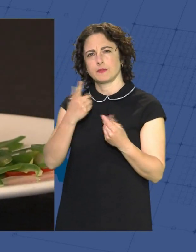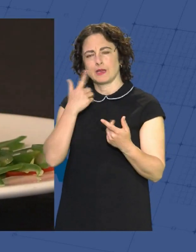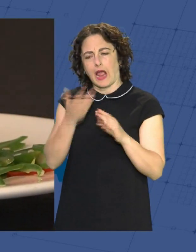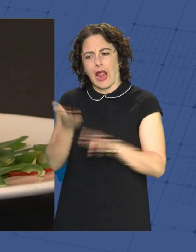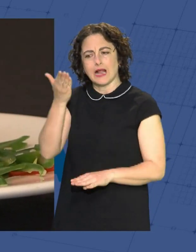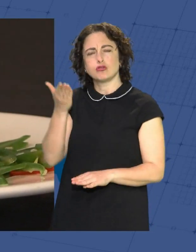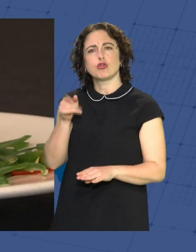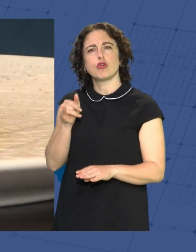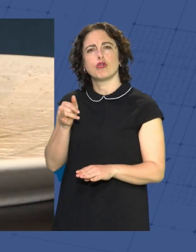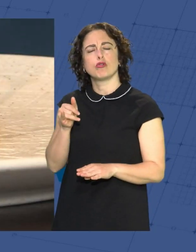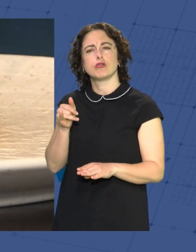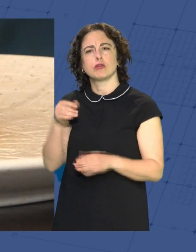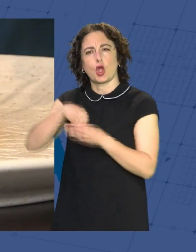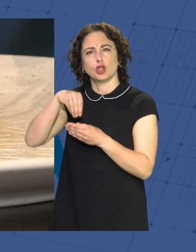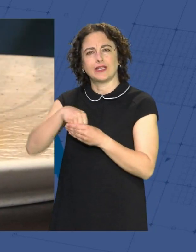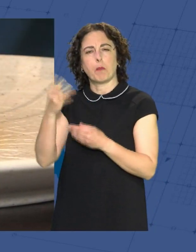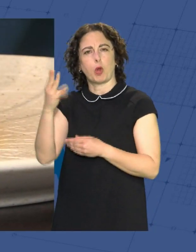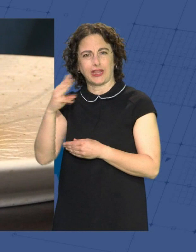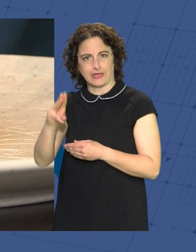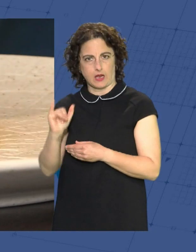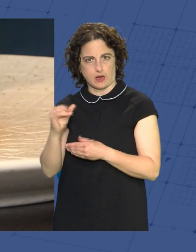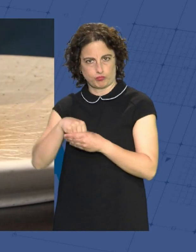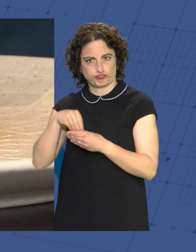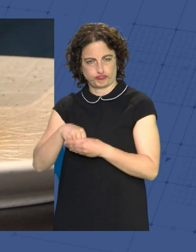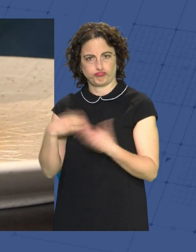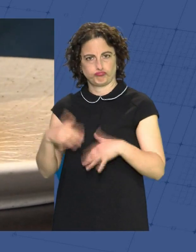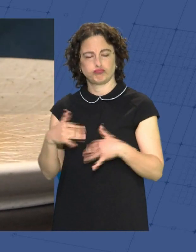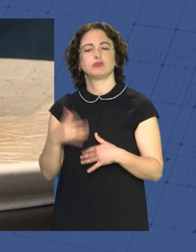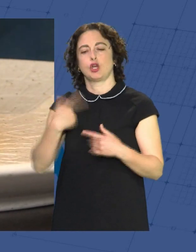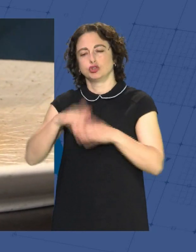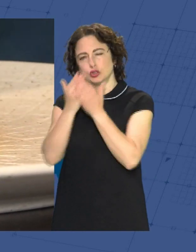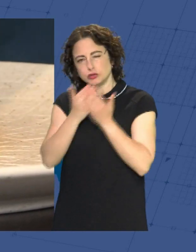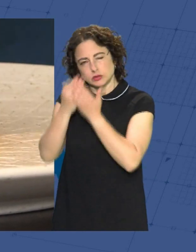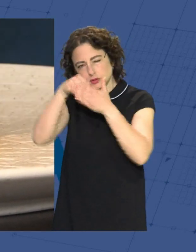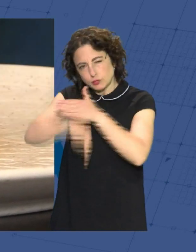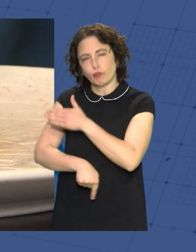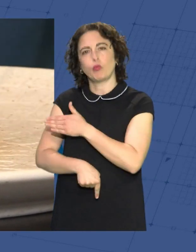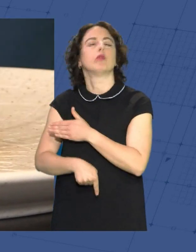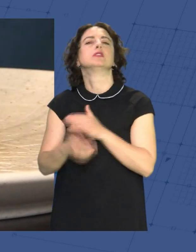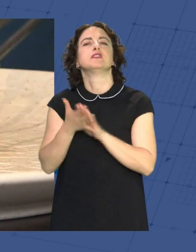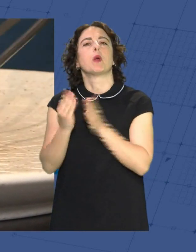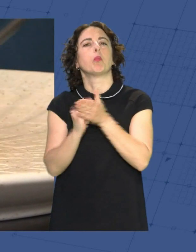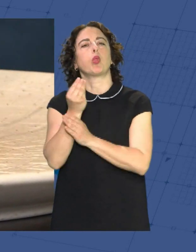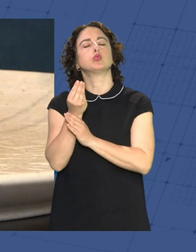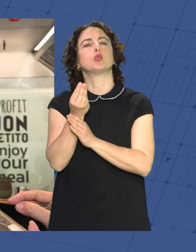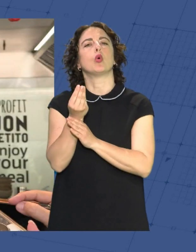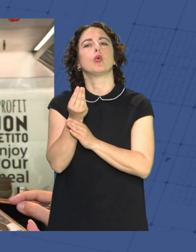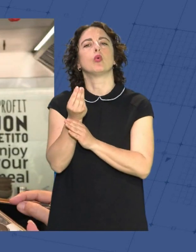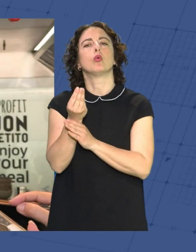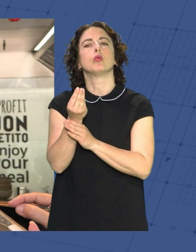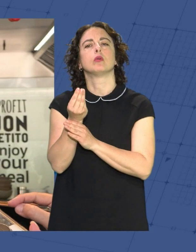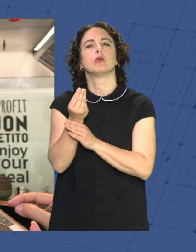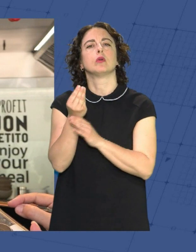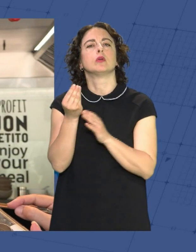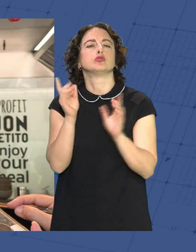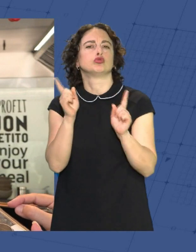contenido en proteínas. Eso es lo que estamos estudiando y es lo que hace que también sea un producto, no solamente desde el punto de